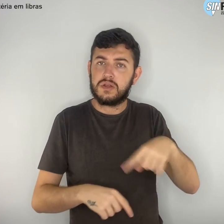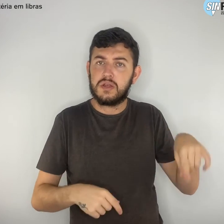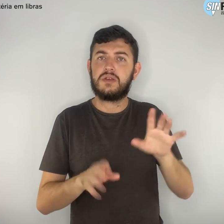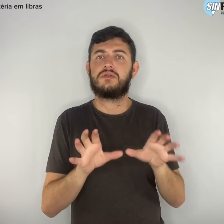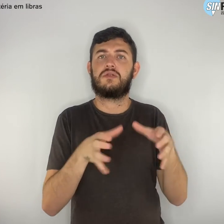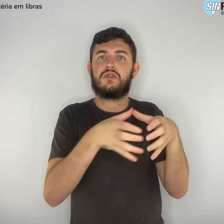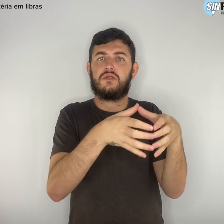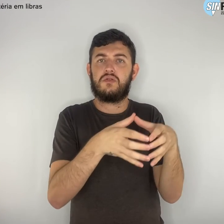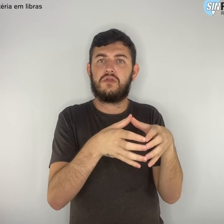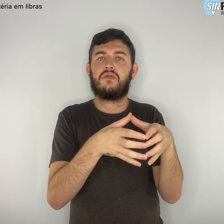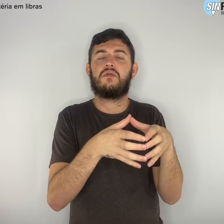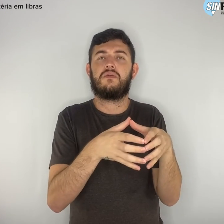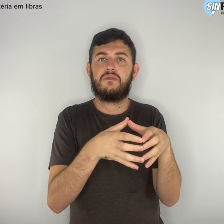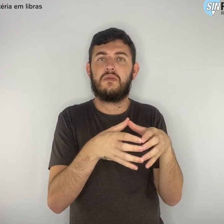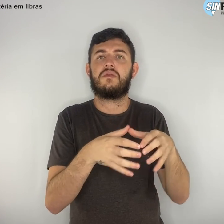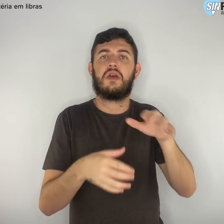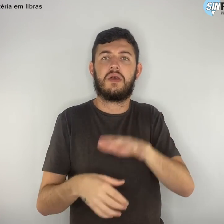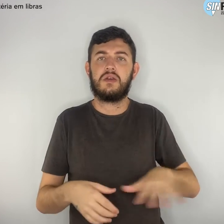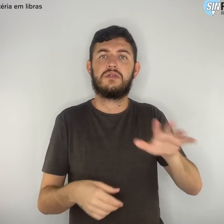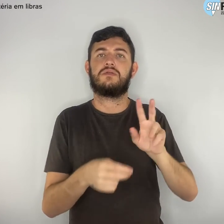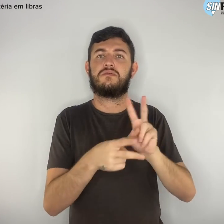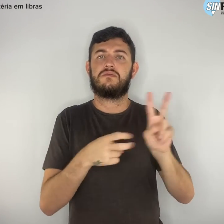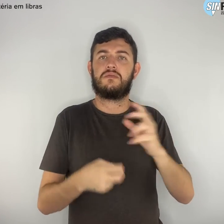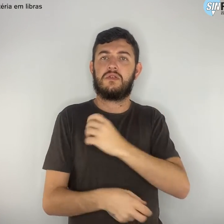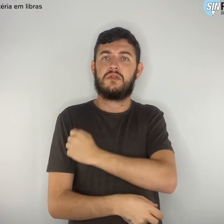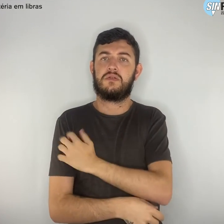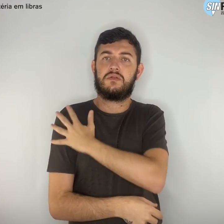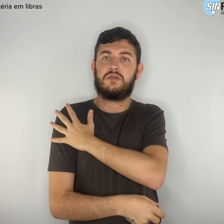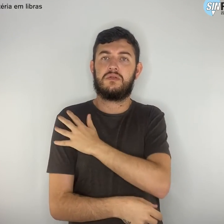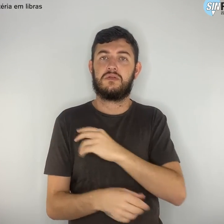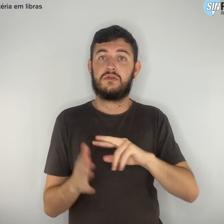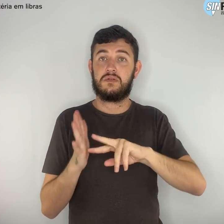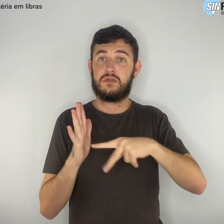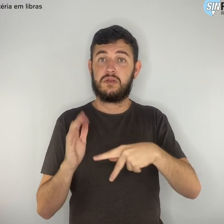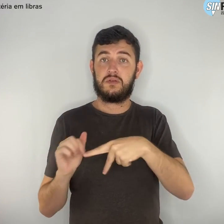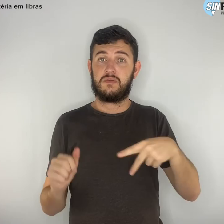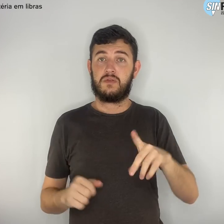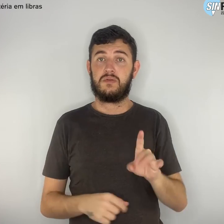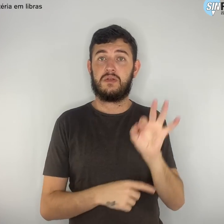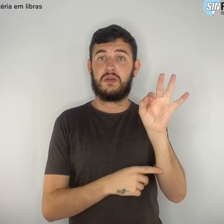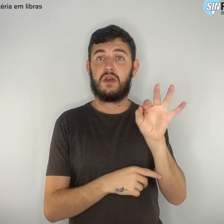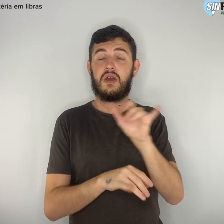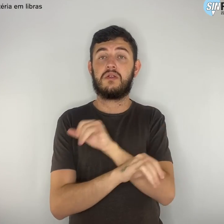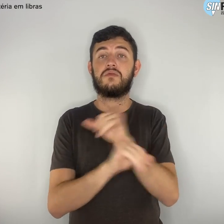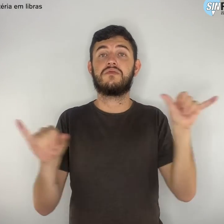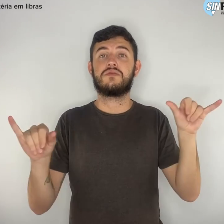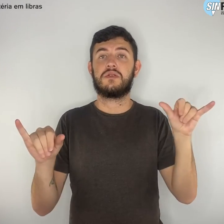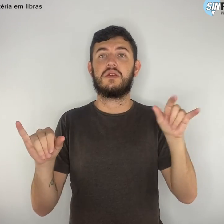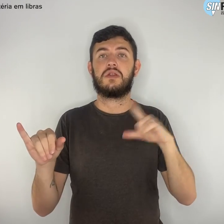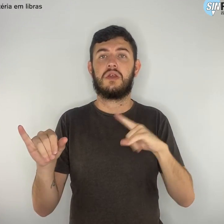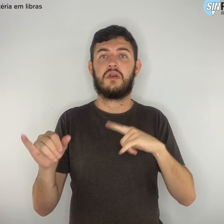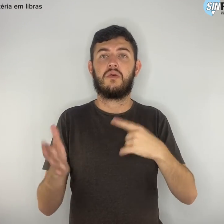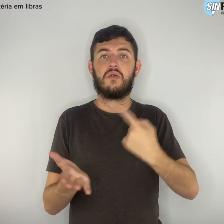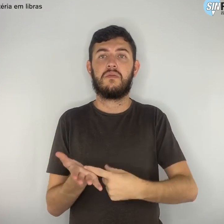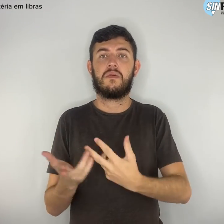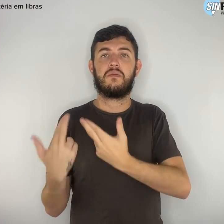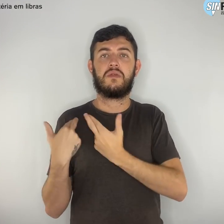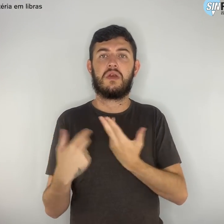Território Yanomami. O Simpro reafirma seu compromisso com a classe trabalhadora e ressalta